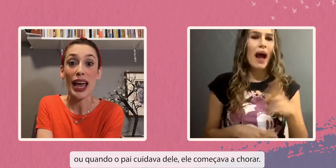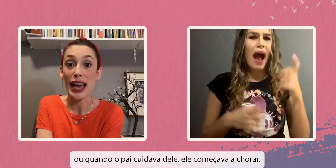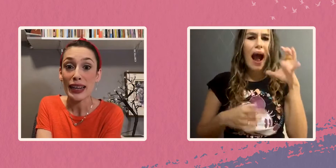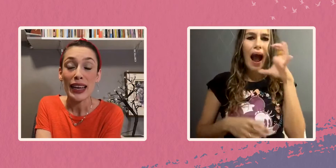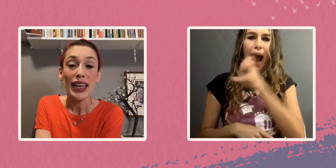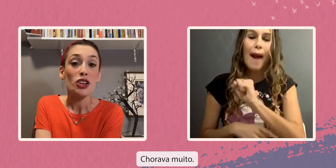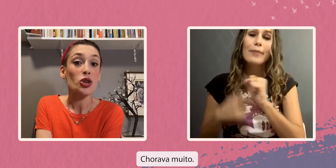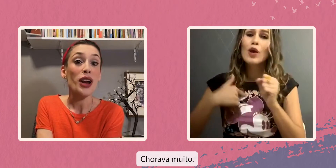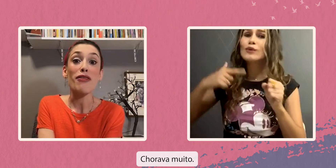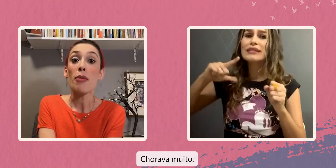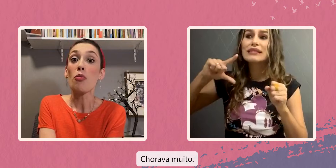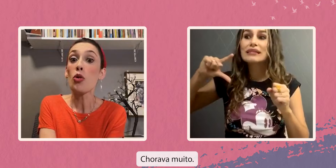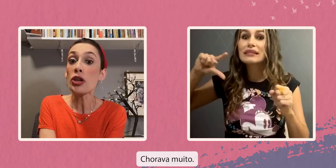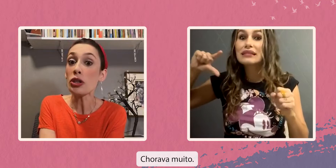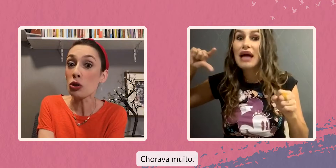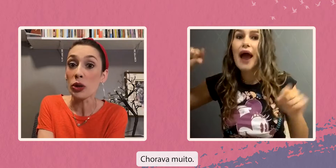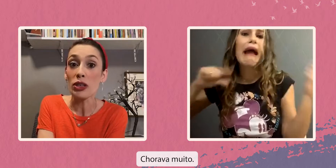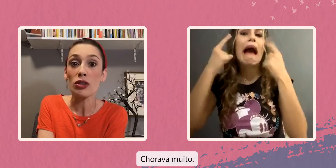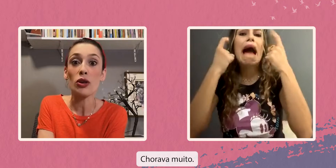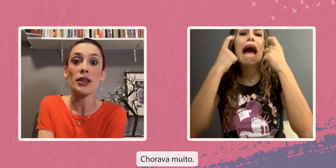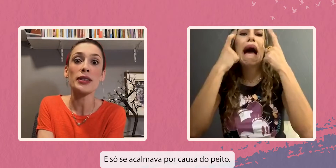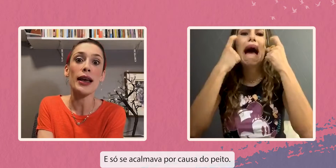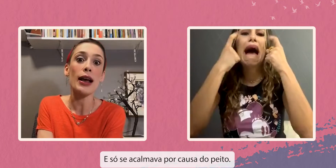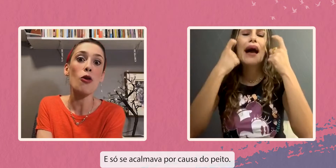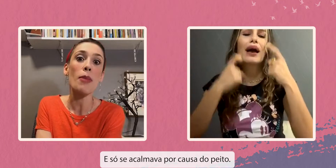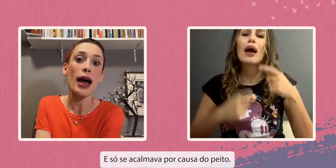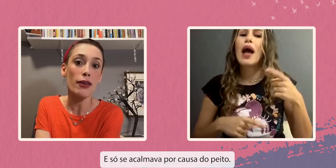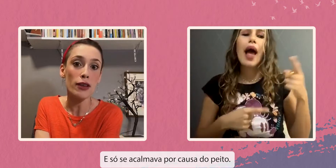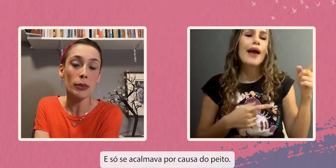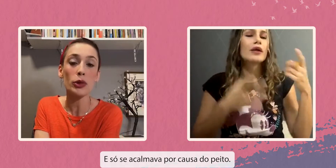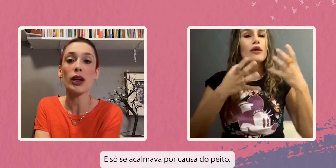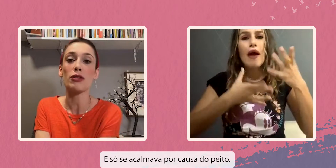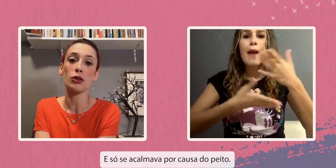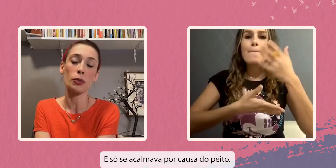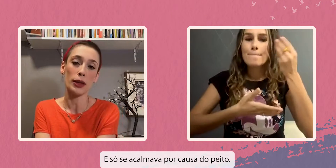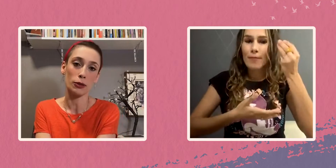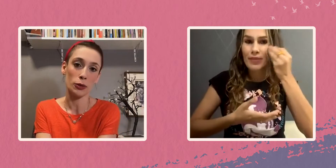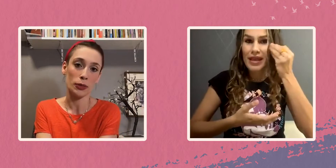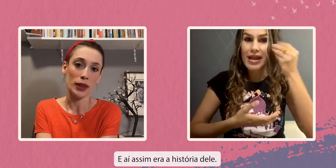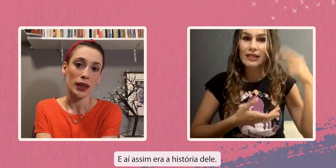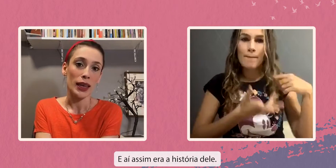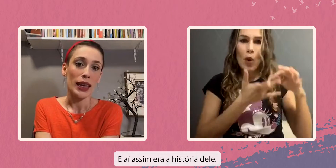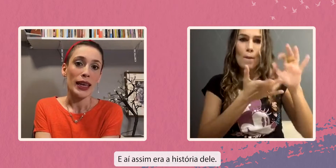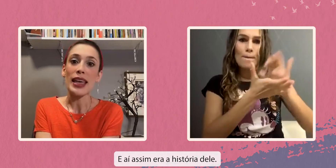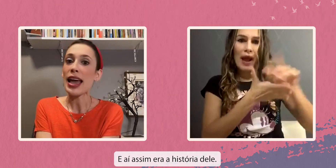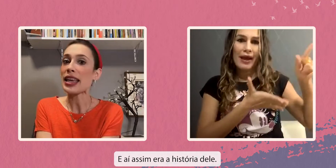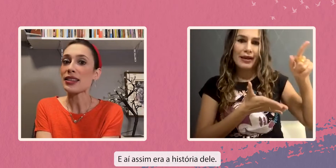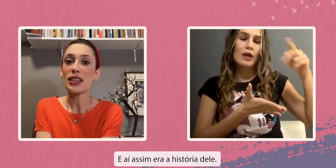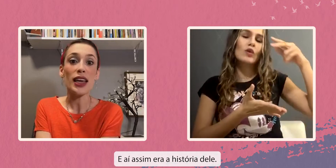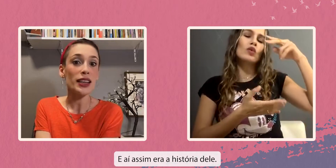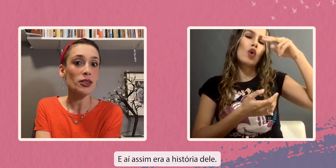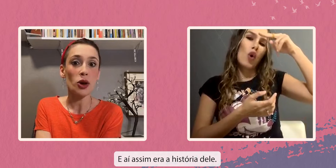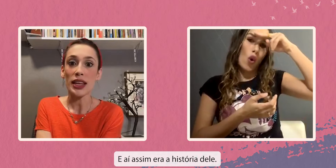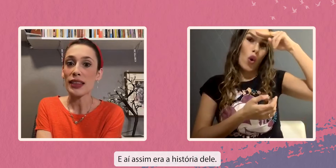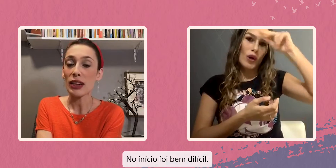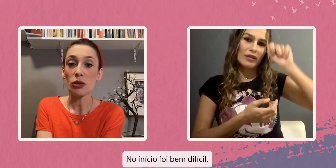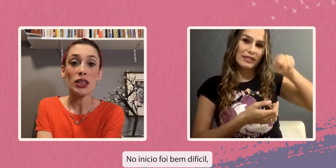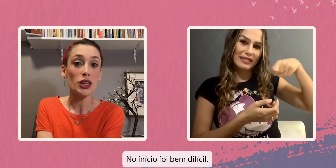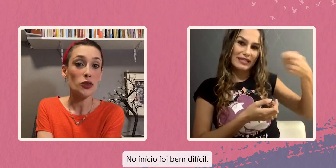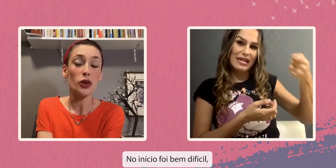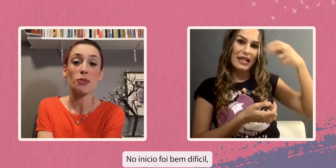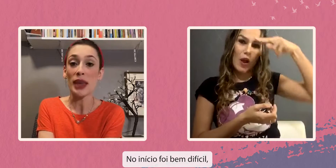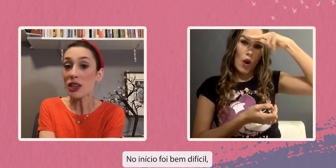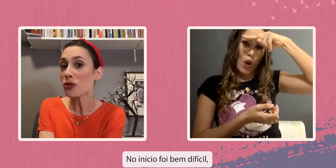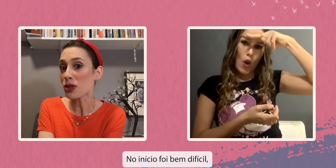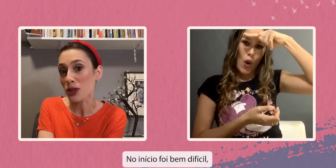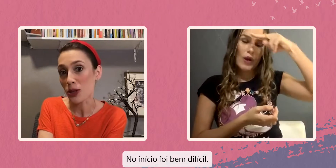a chorar, chorava muito e se acalmava por causa do pranto. E aí, assim, era a história dele no